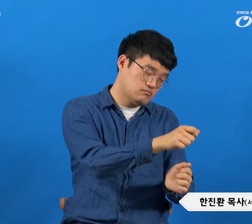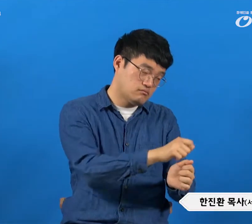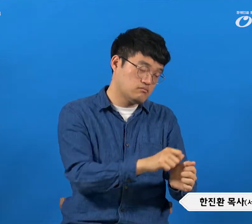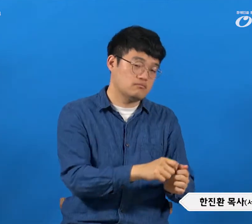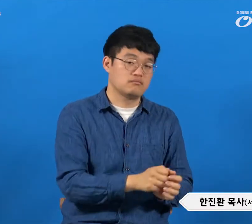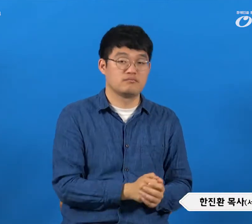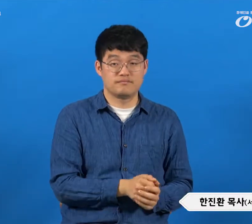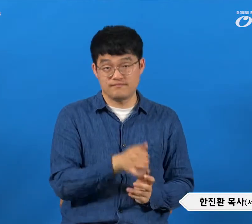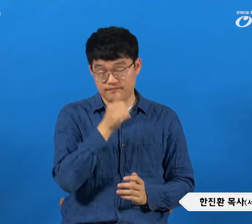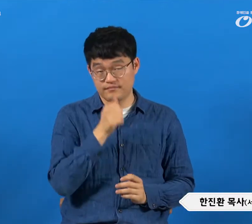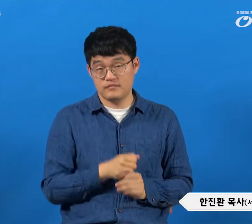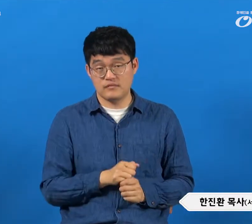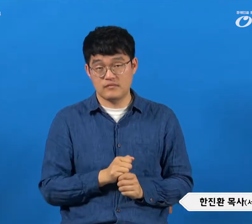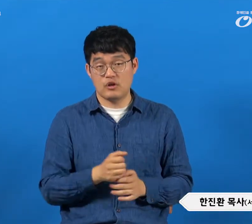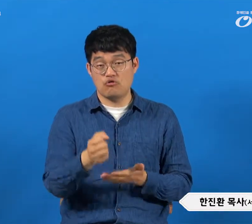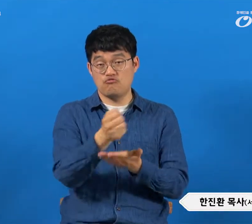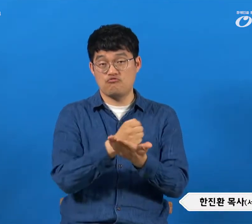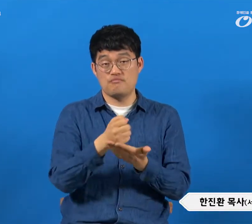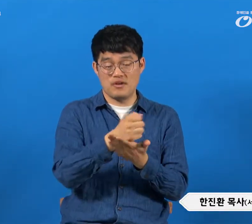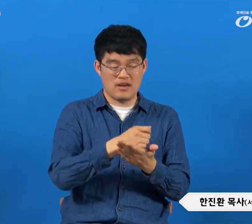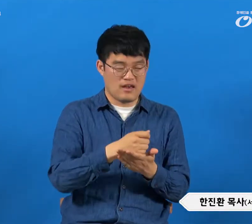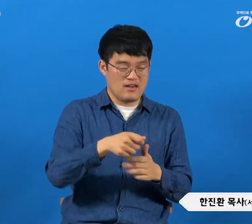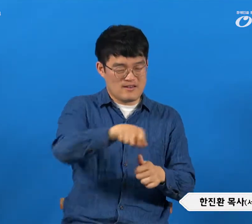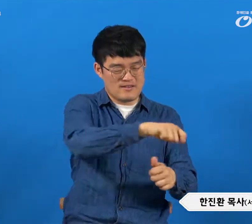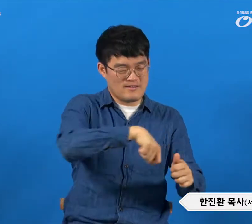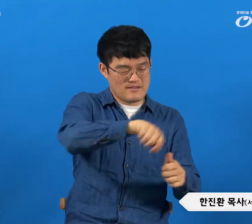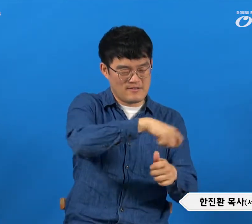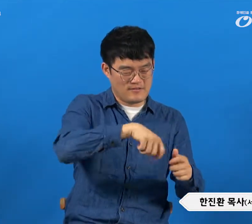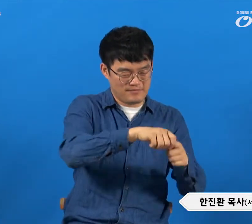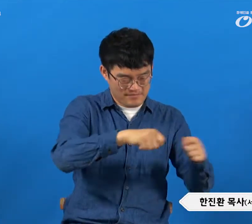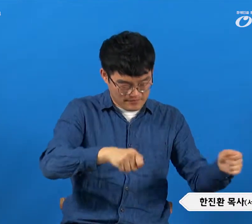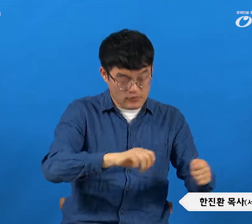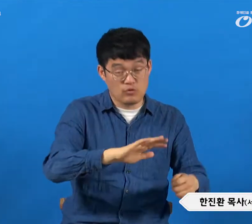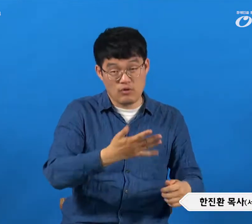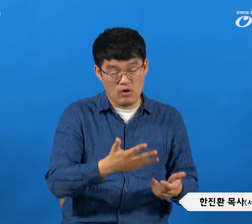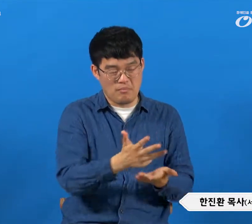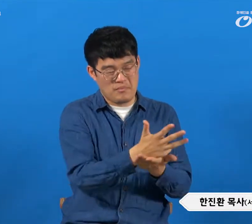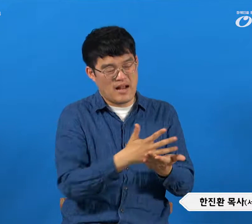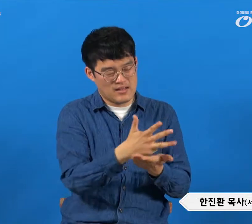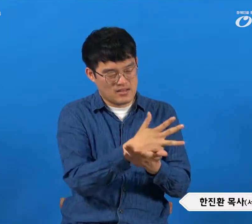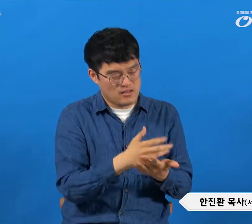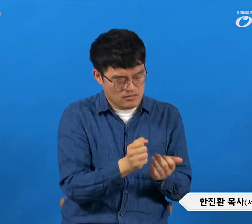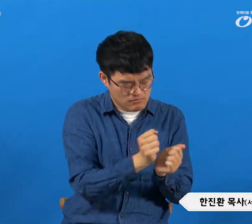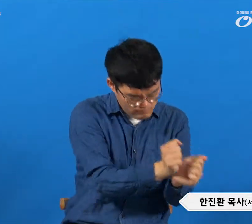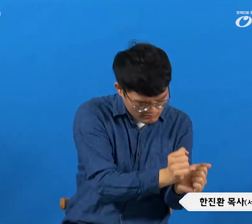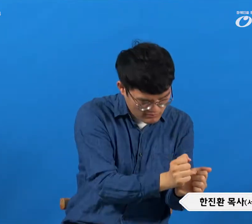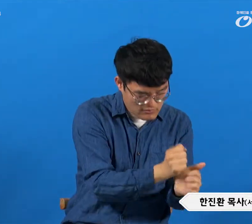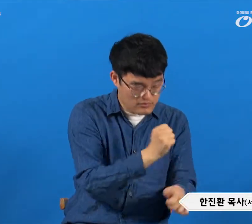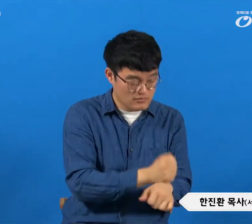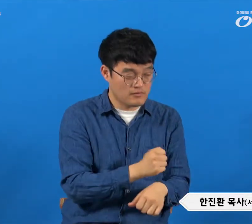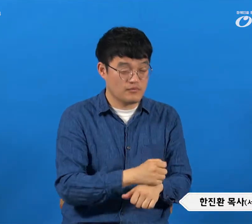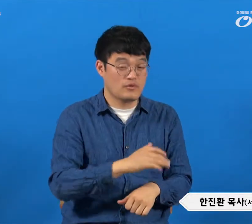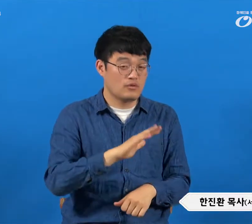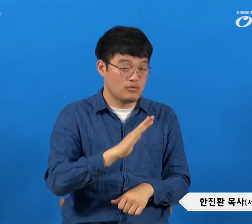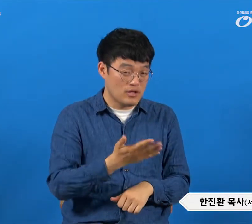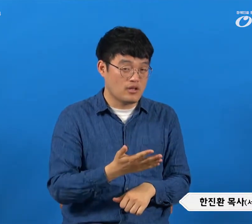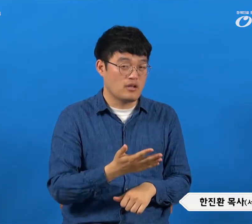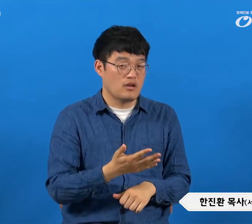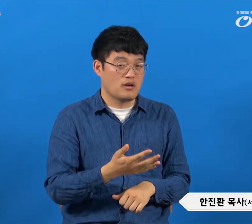운명에 결박당하고 사주팔자에 결박당하고 무슨 나는 비참해질 거야 하는